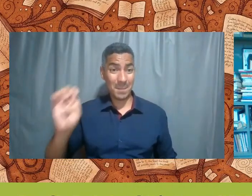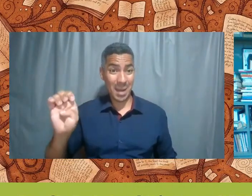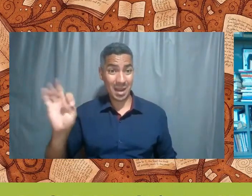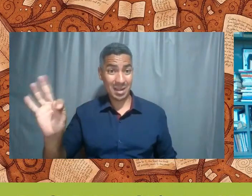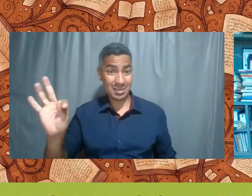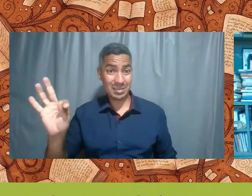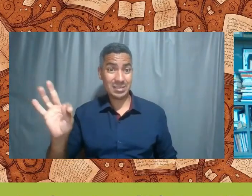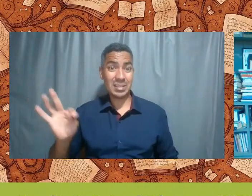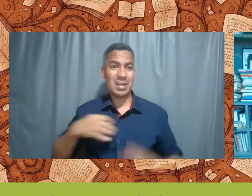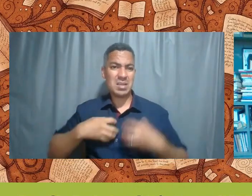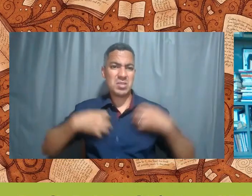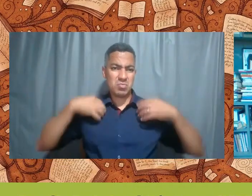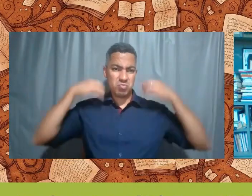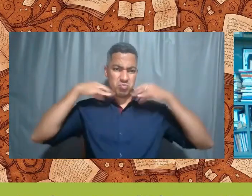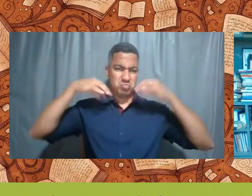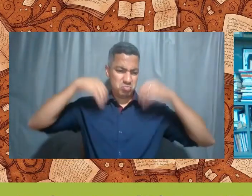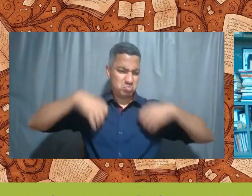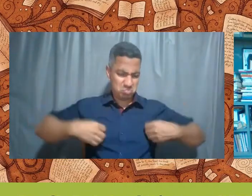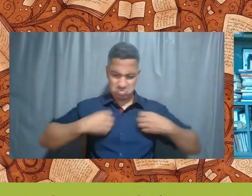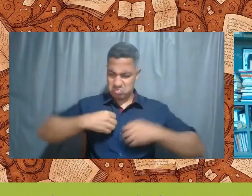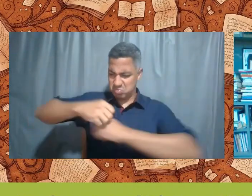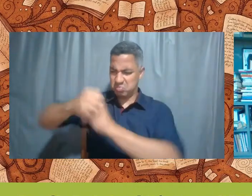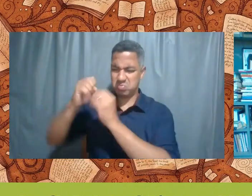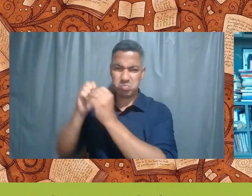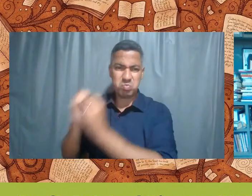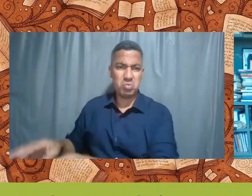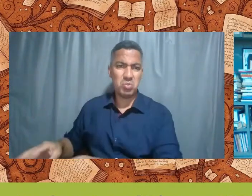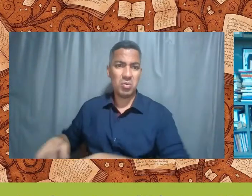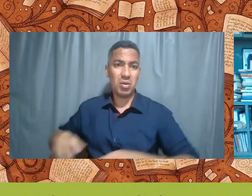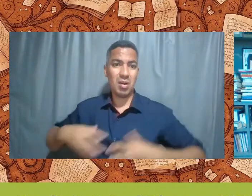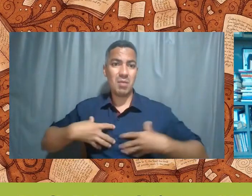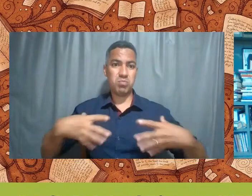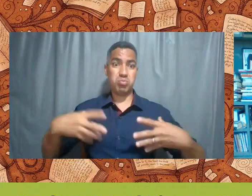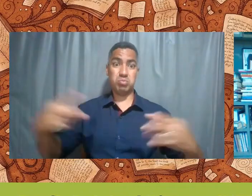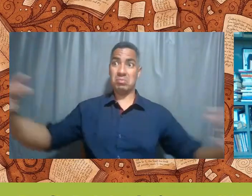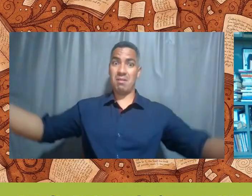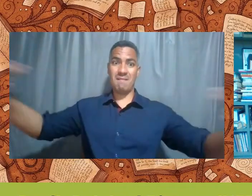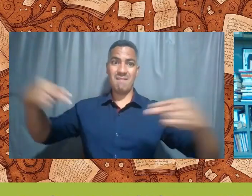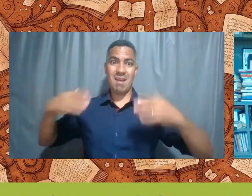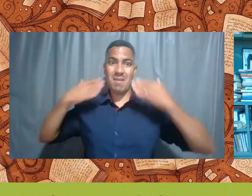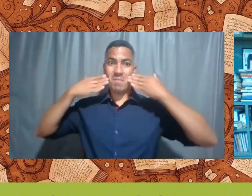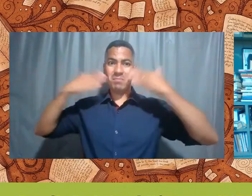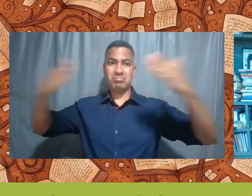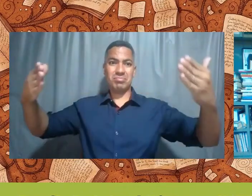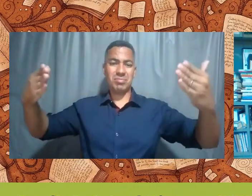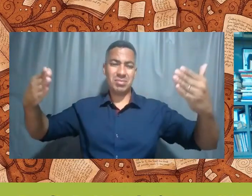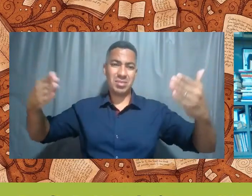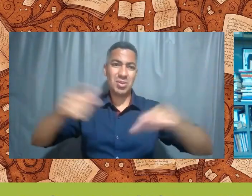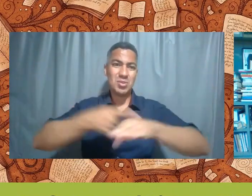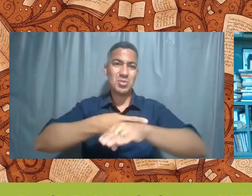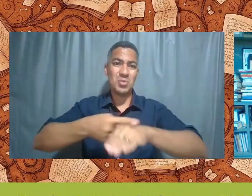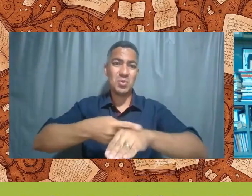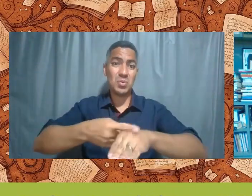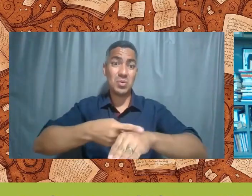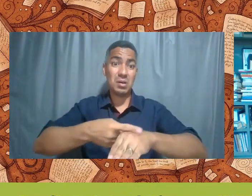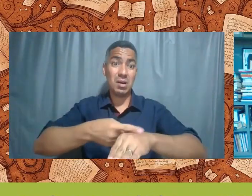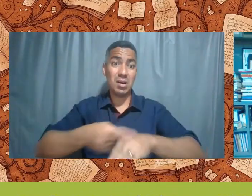uma ruptura significativa do movimento feminista de romper com essa condição,